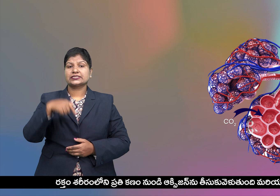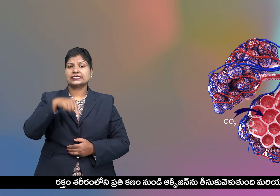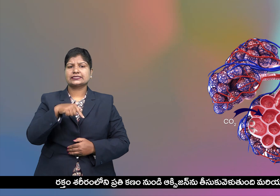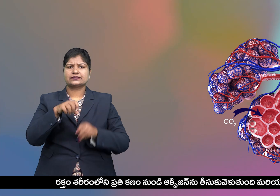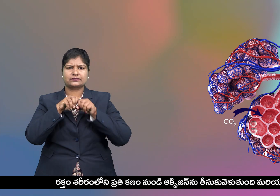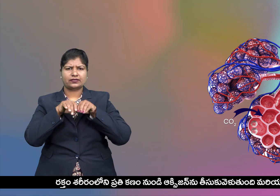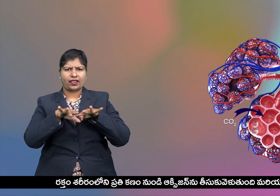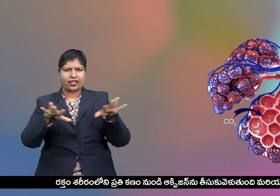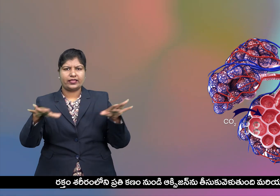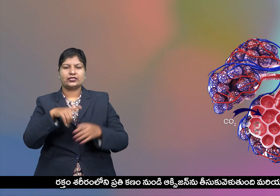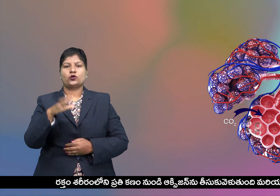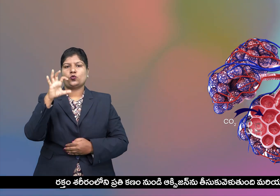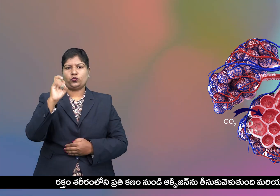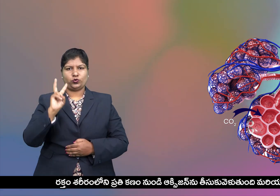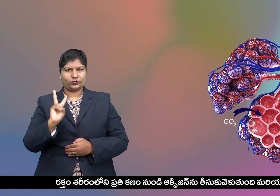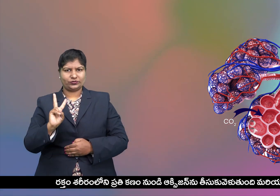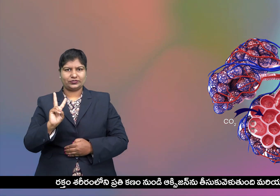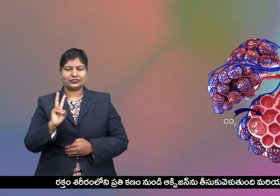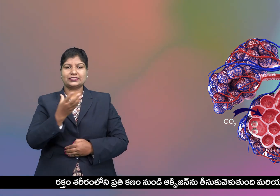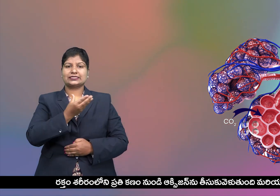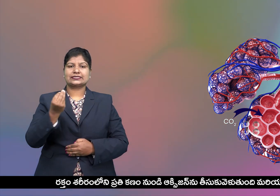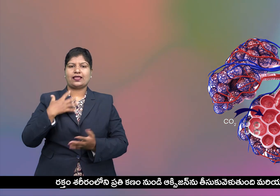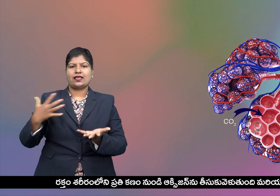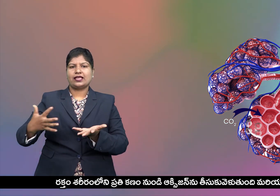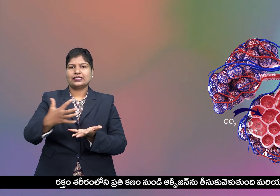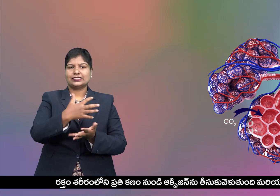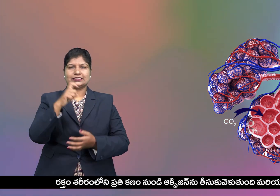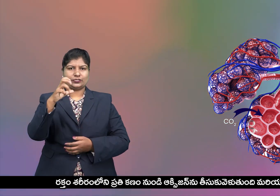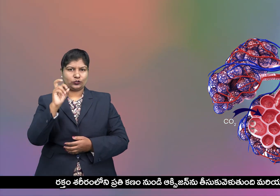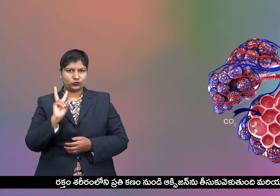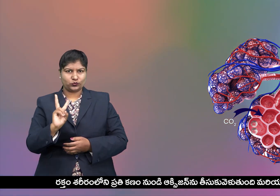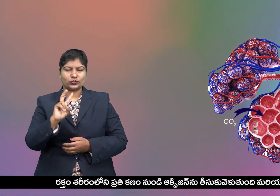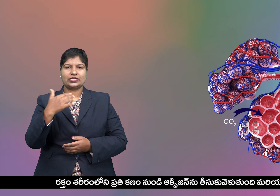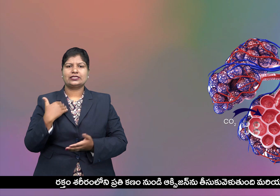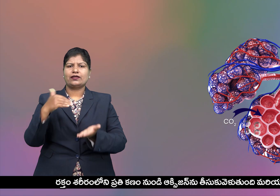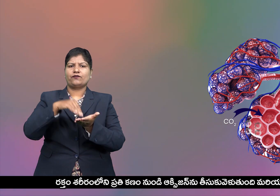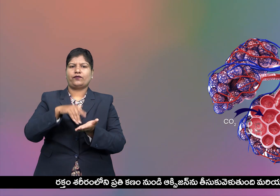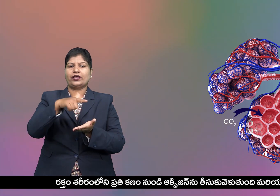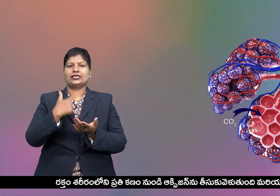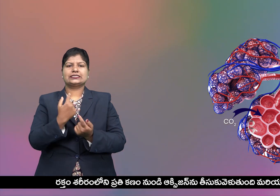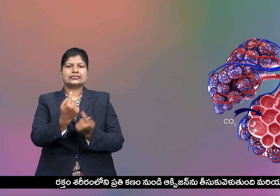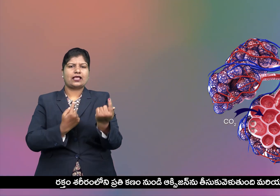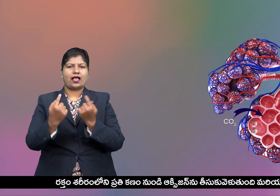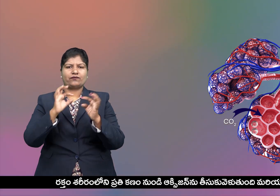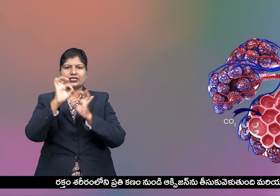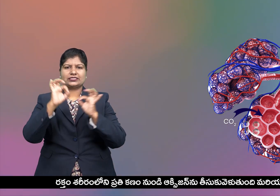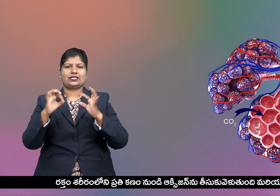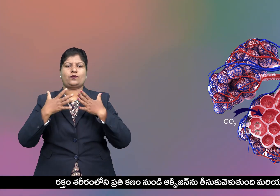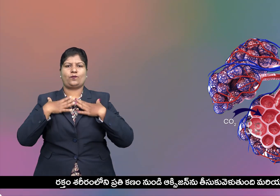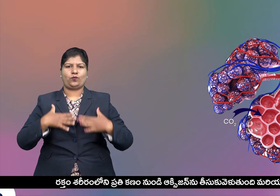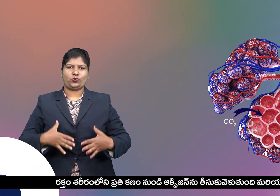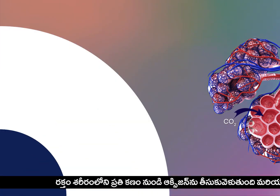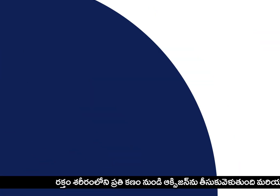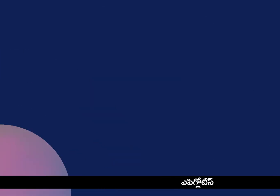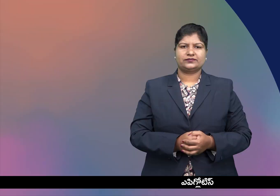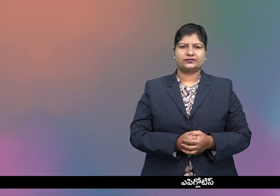శరీరంలోని ప్రతి కణం నుండి ఆక్సిజన్ను తీసుకువెళ్తుంది మరియు CO2 సేకరిస్తుంది.